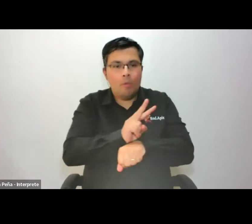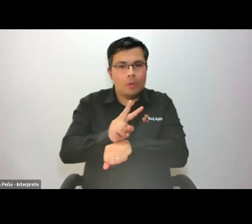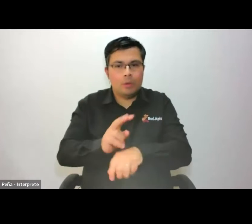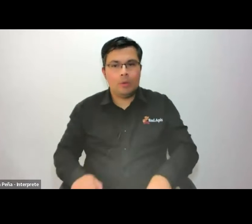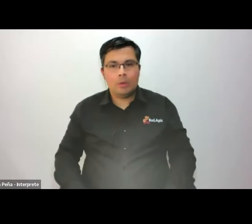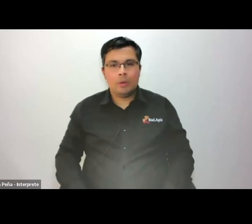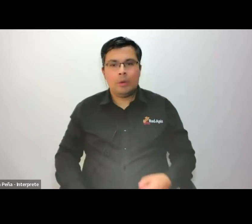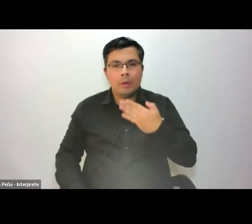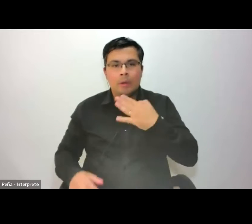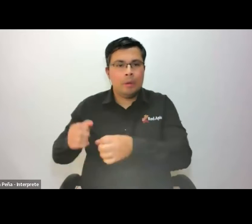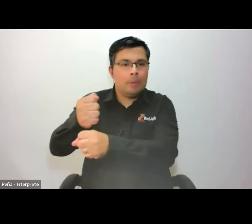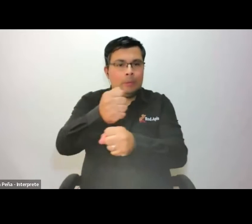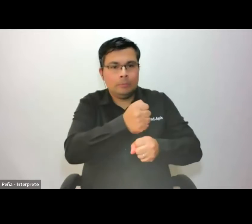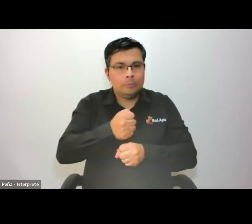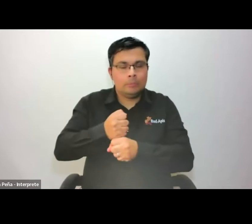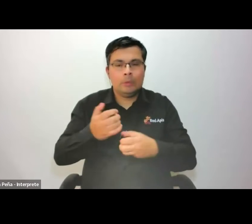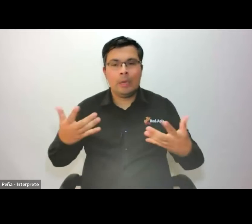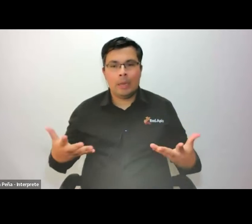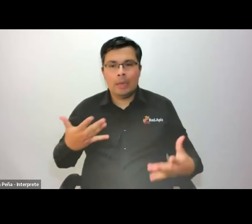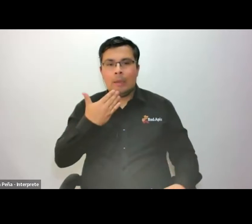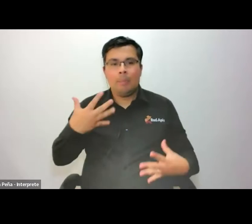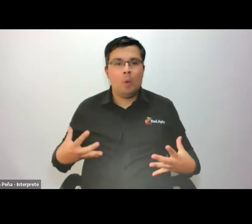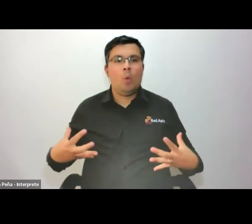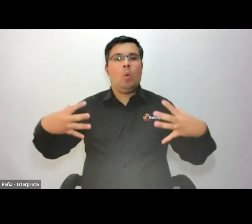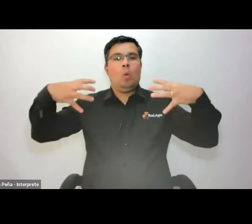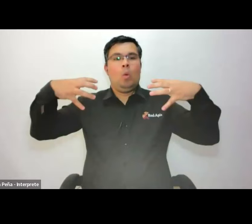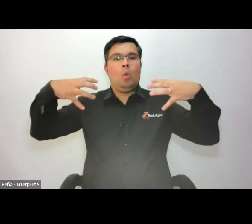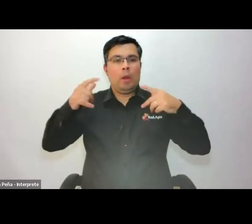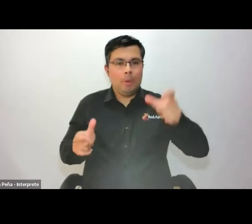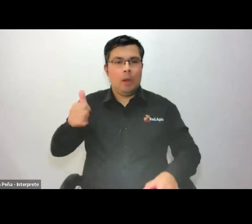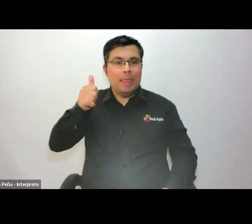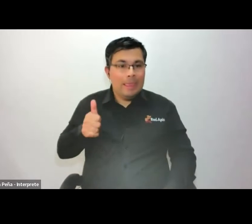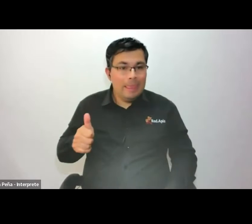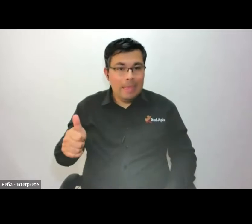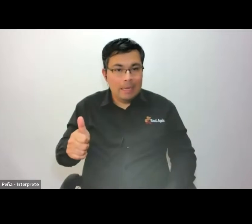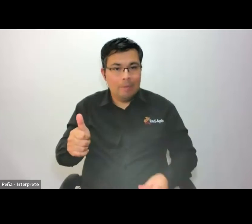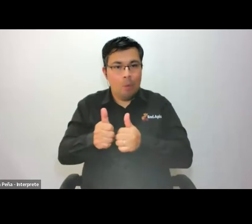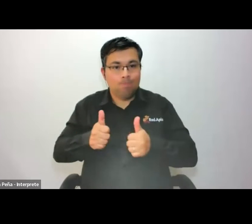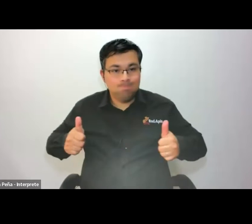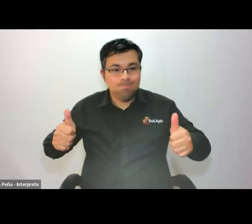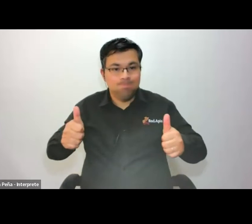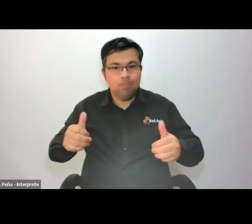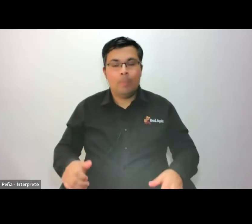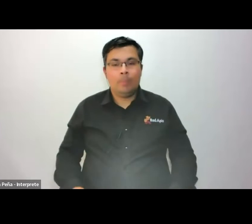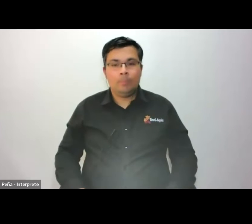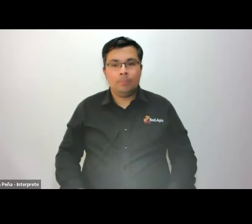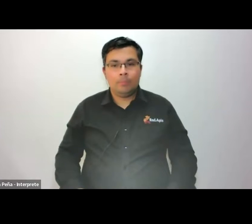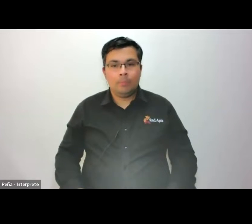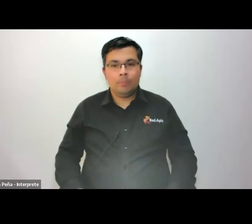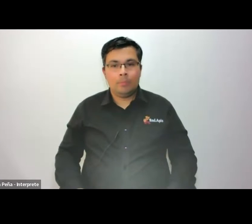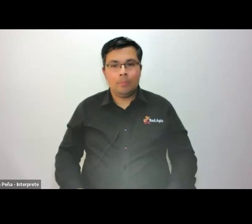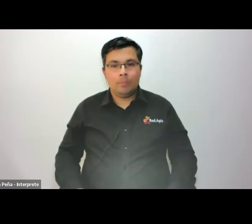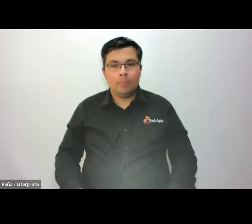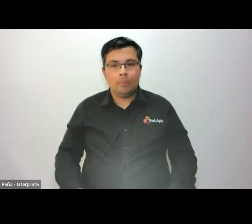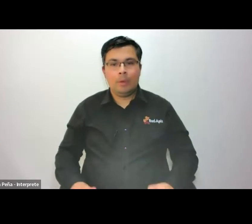gran responsabilidad de que los sostenedores y los directivos desplieguen efectivamente lo que el espíritu de la ley. La ley